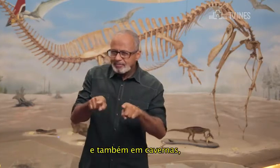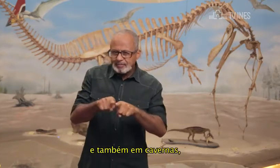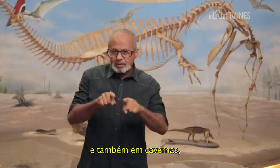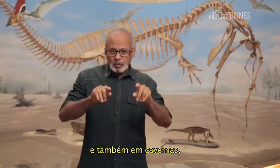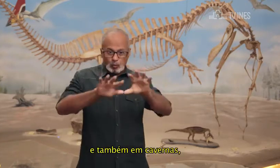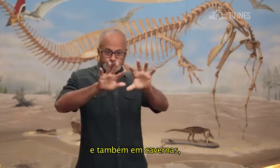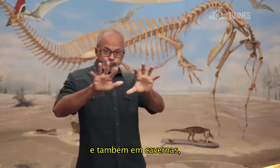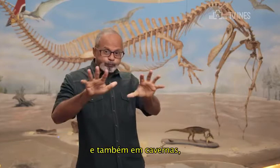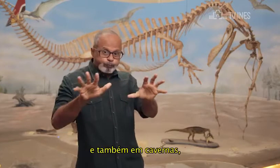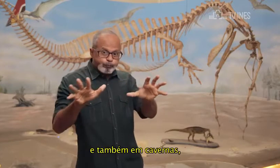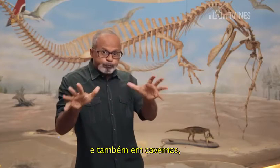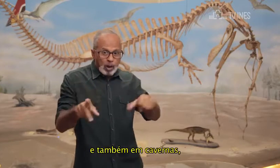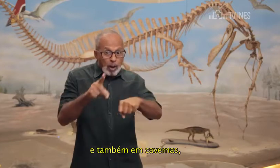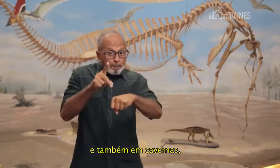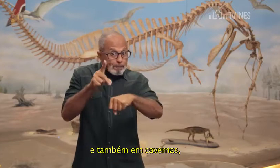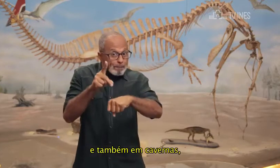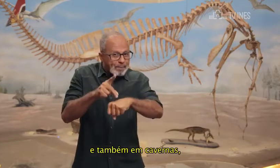em cavernas.